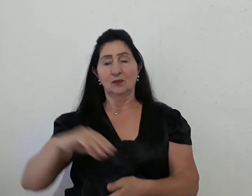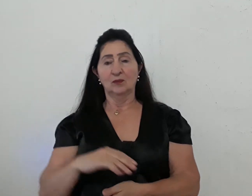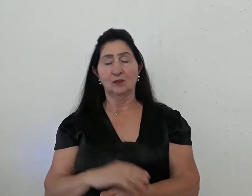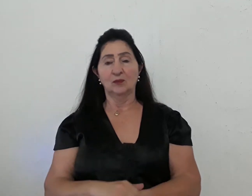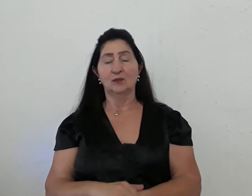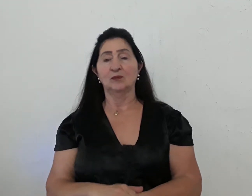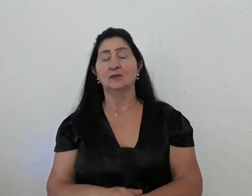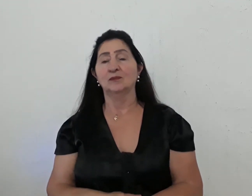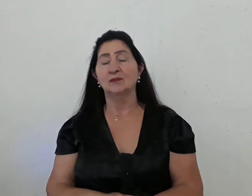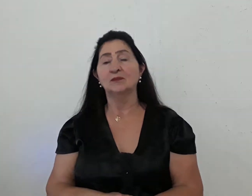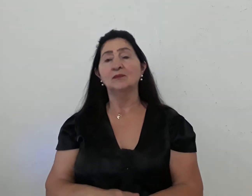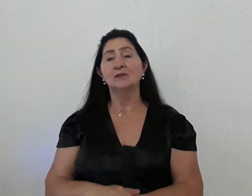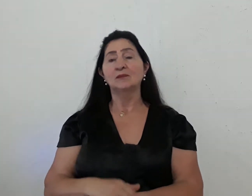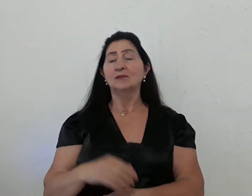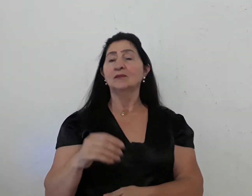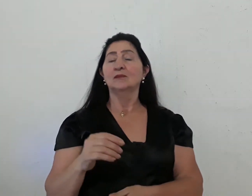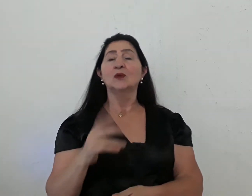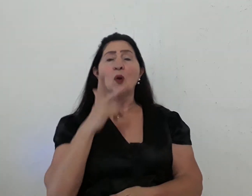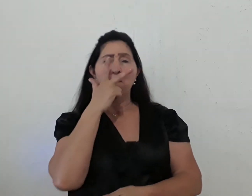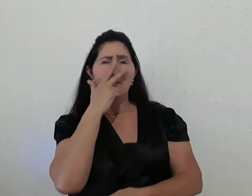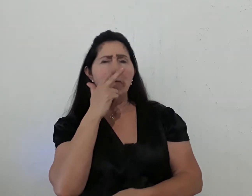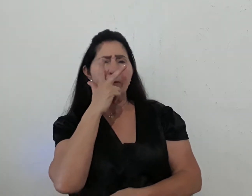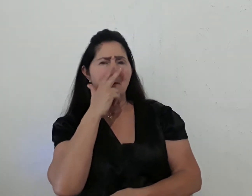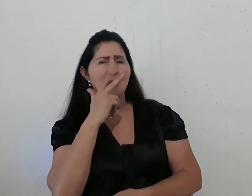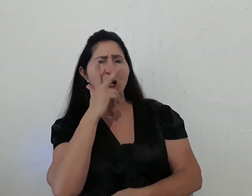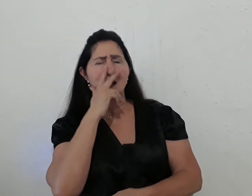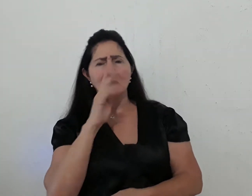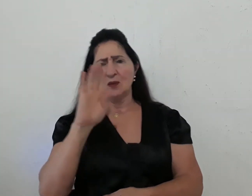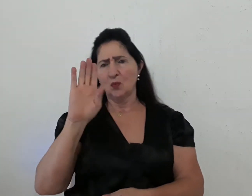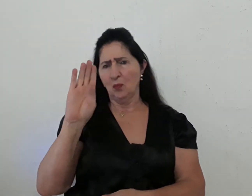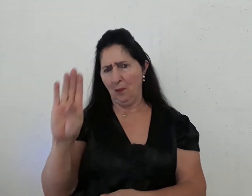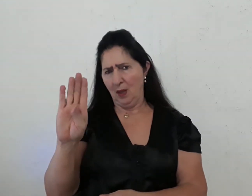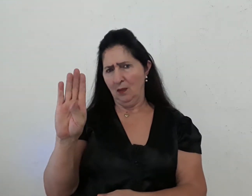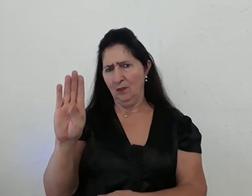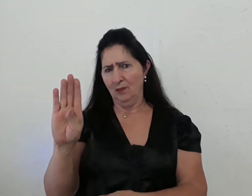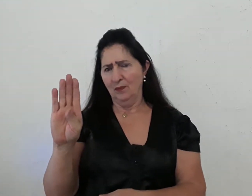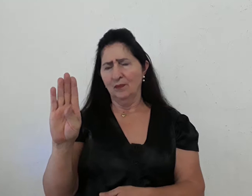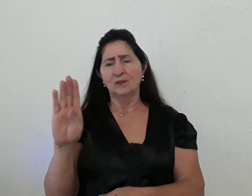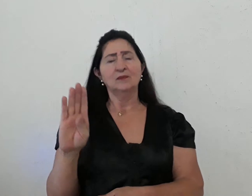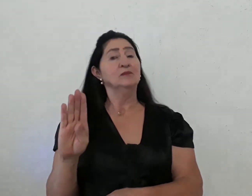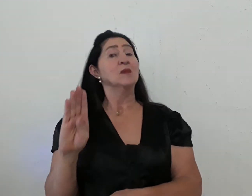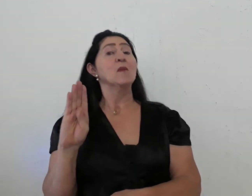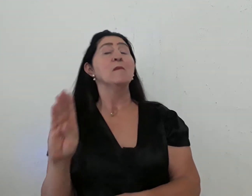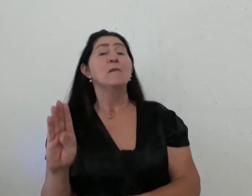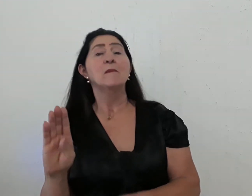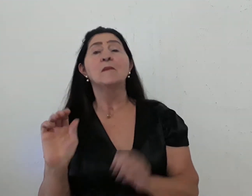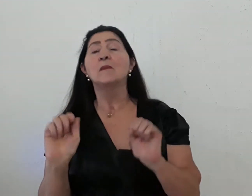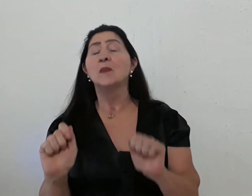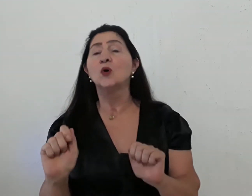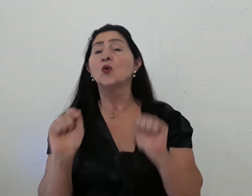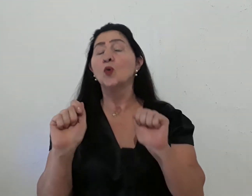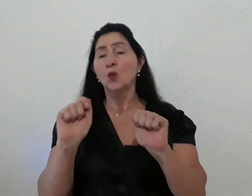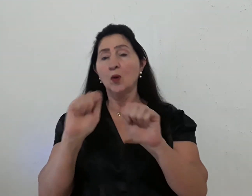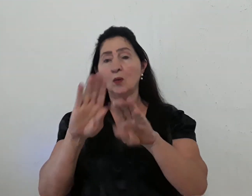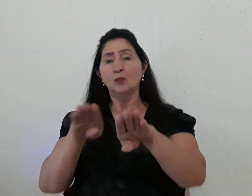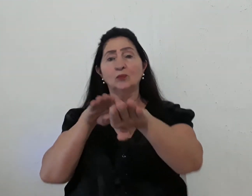próximo da letra, parecido com a letra B, pode significar veículos ou